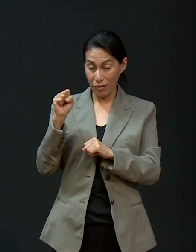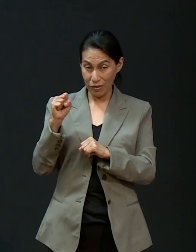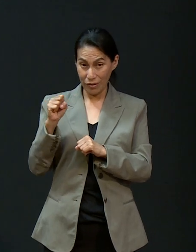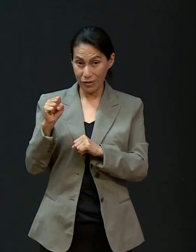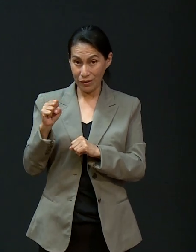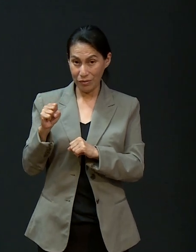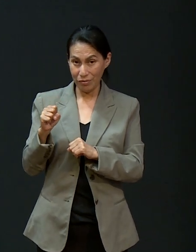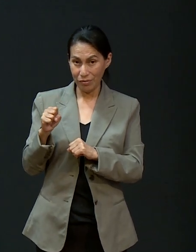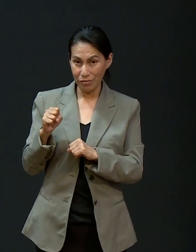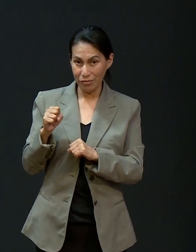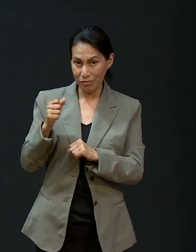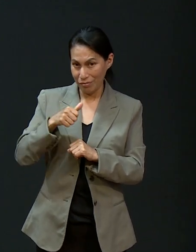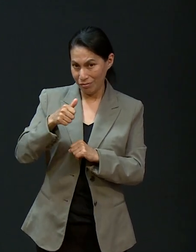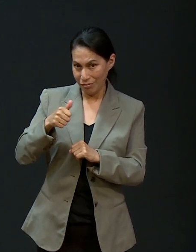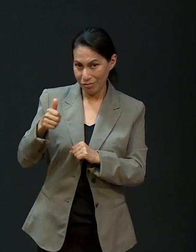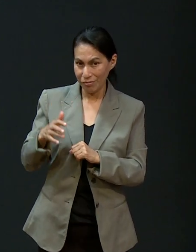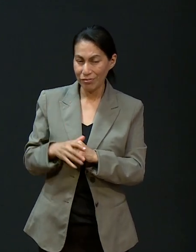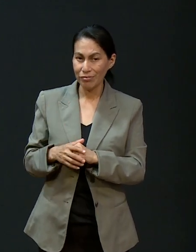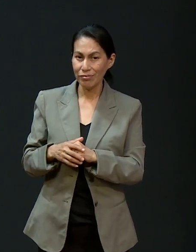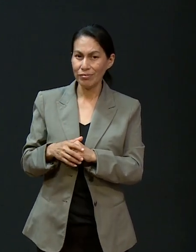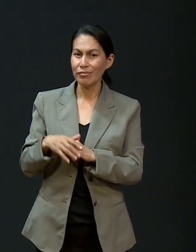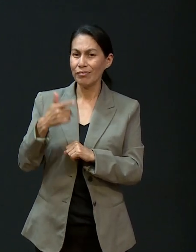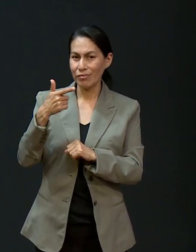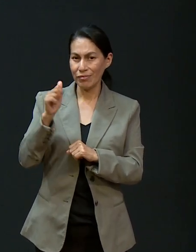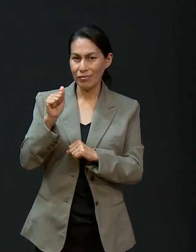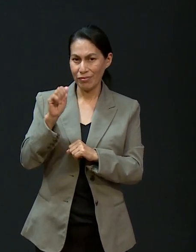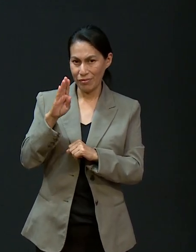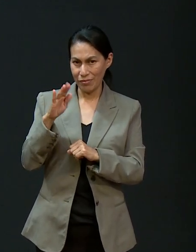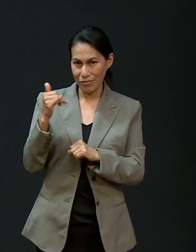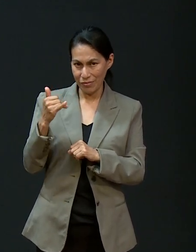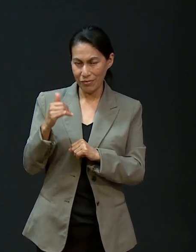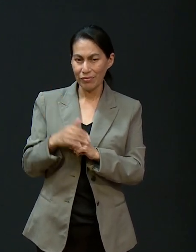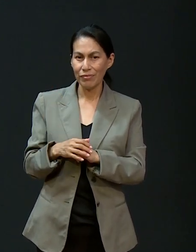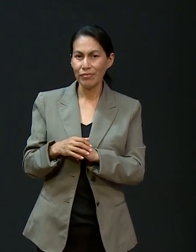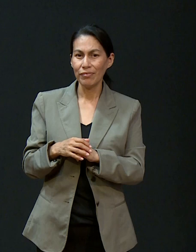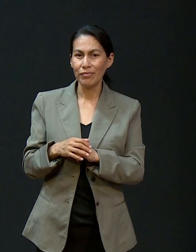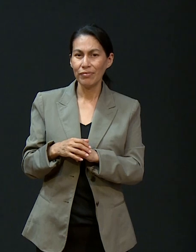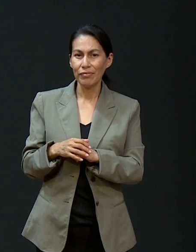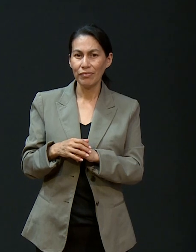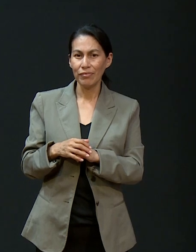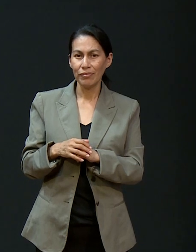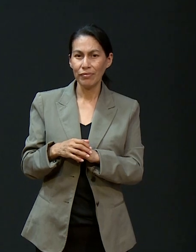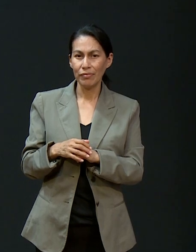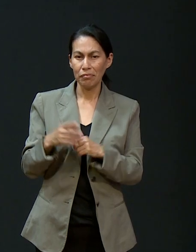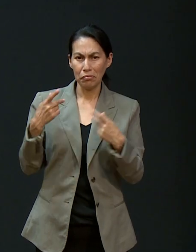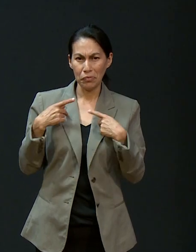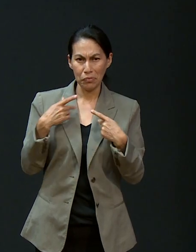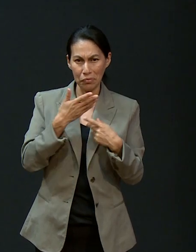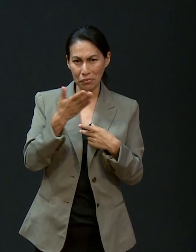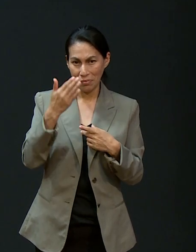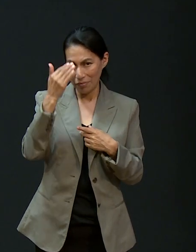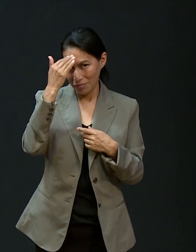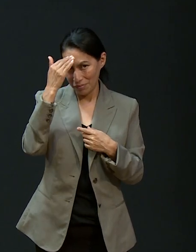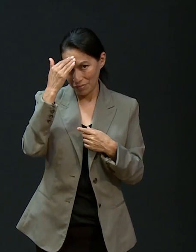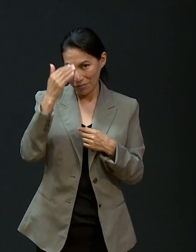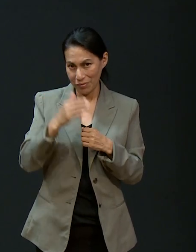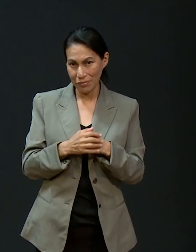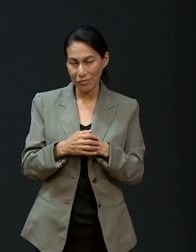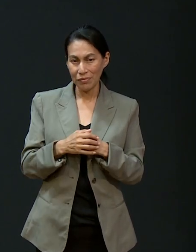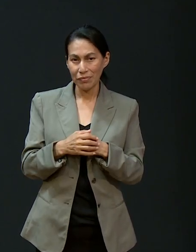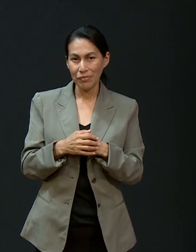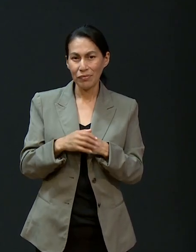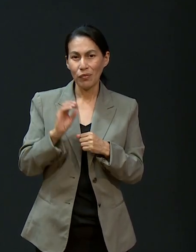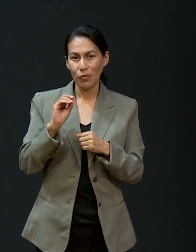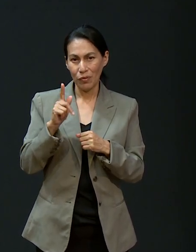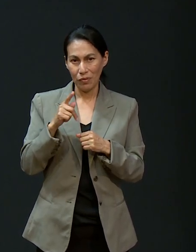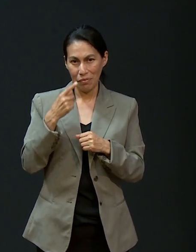Lucas, dónde está... Ok, a Aguida y Gaby. A Gaby. ¿Estaría bien? Puede haber para que la gente